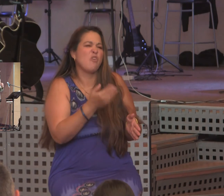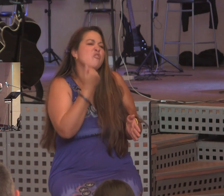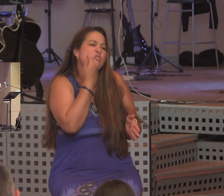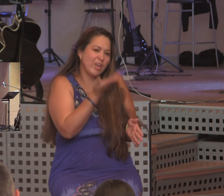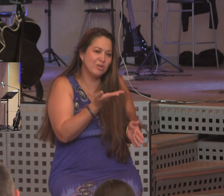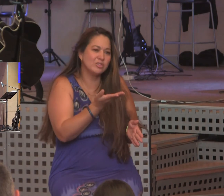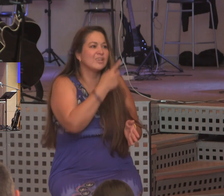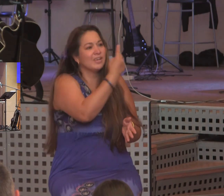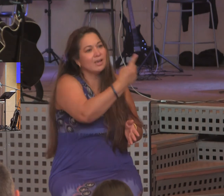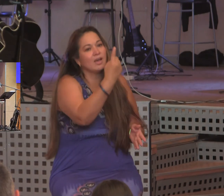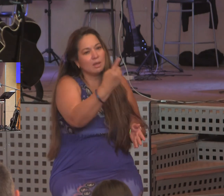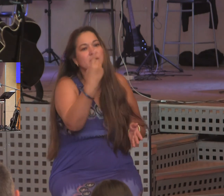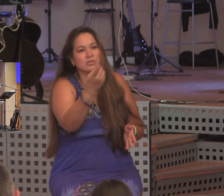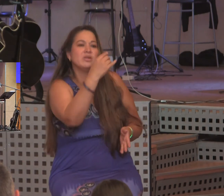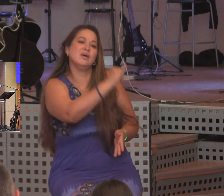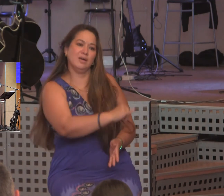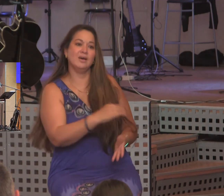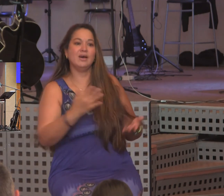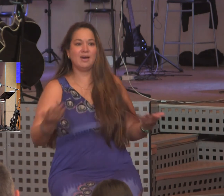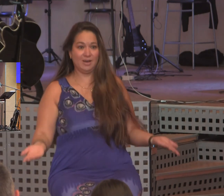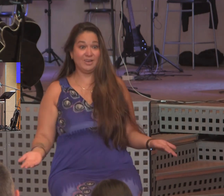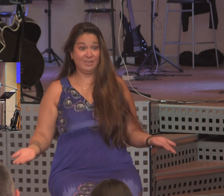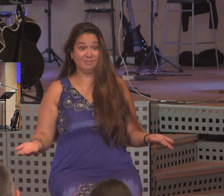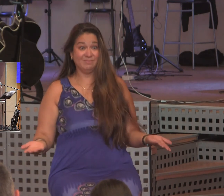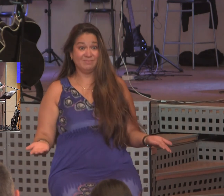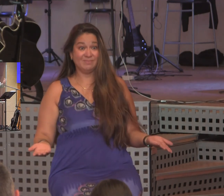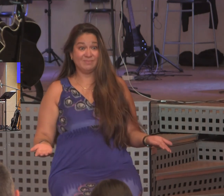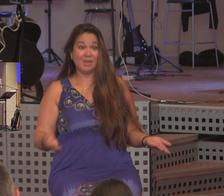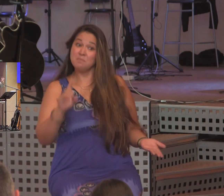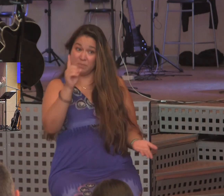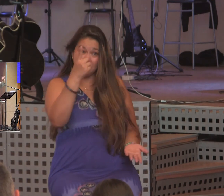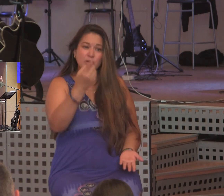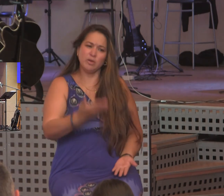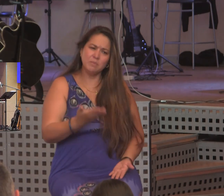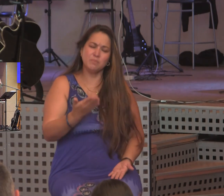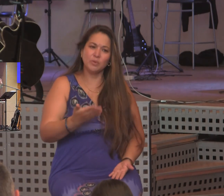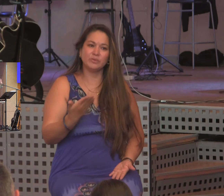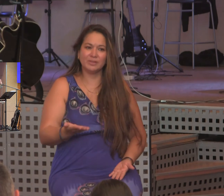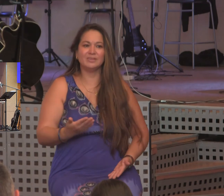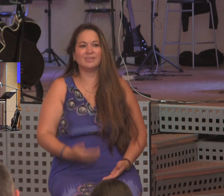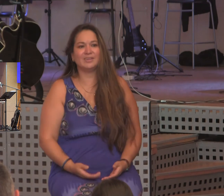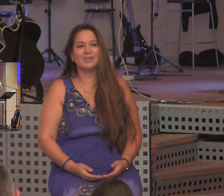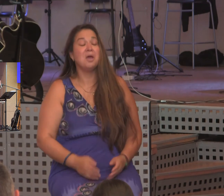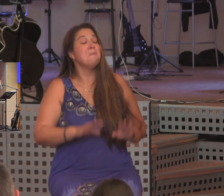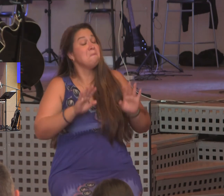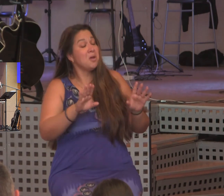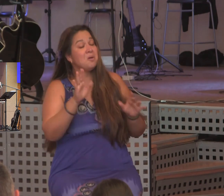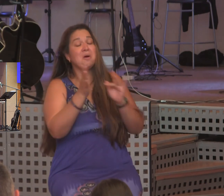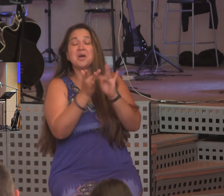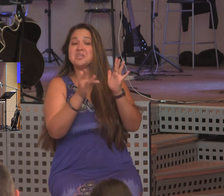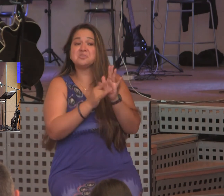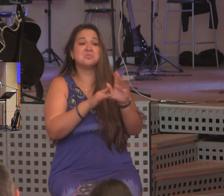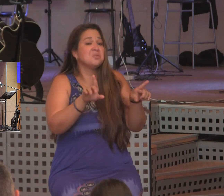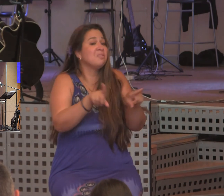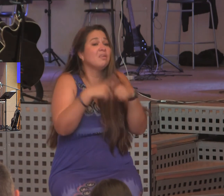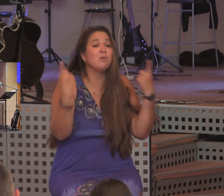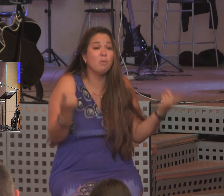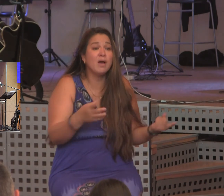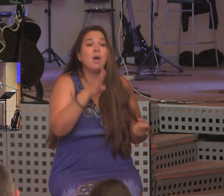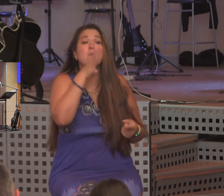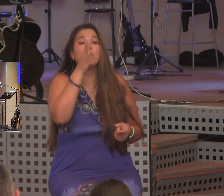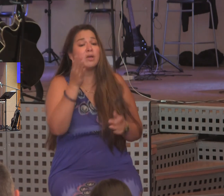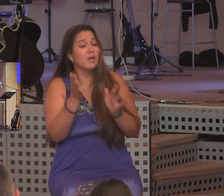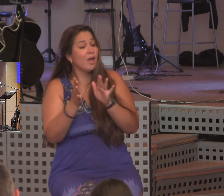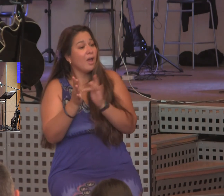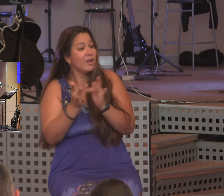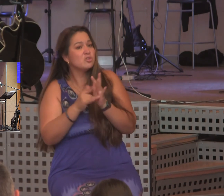mis soluciones. Habla de lo que Él ya ha comprado y ha pagado en la cruz por mí. Habla